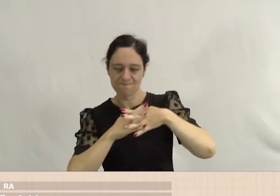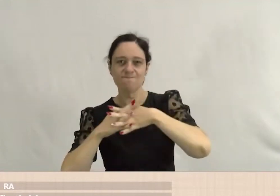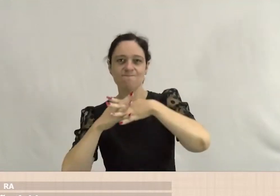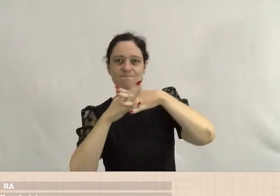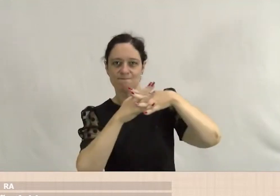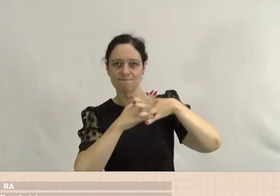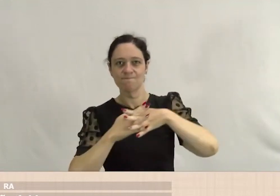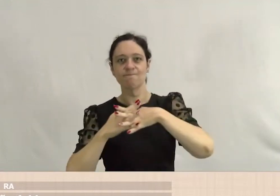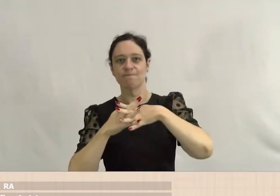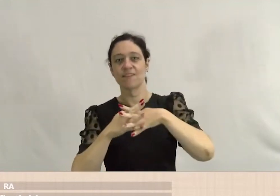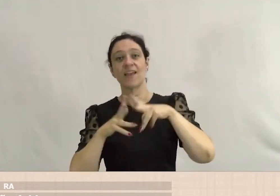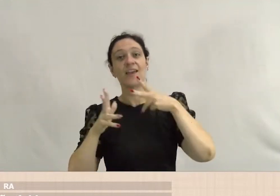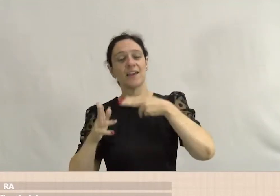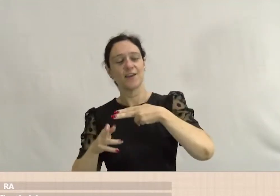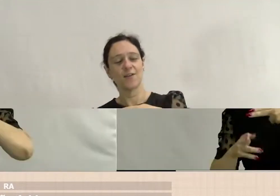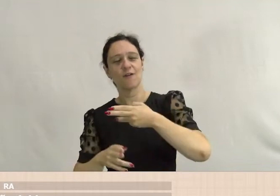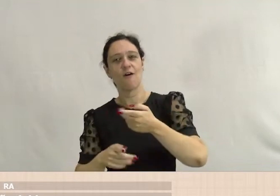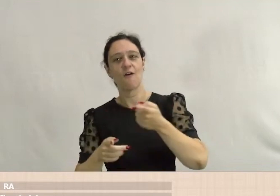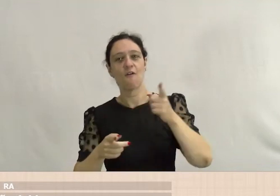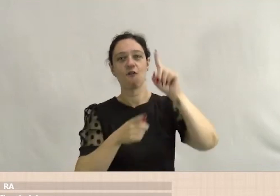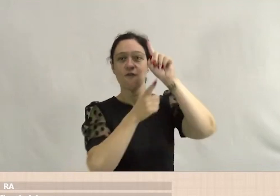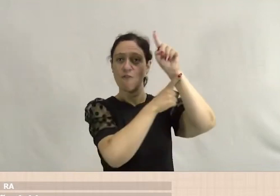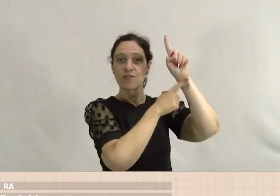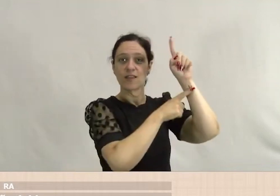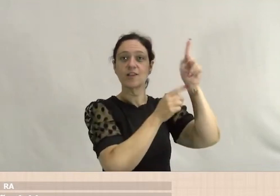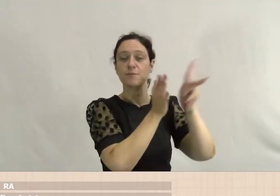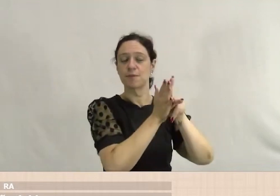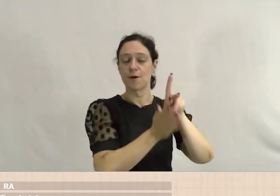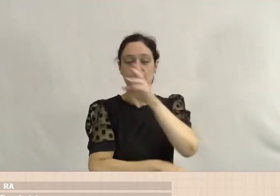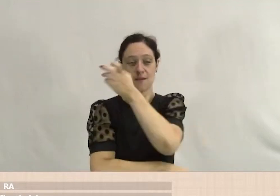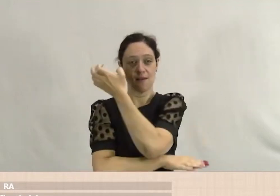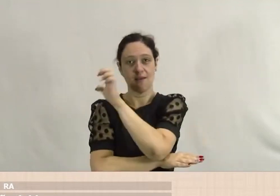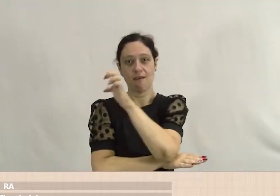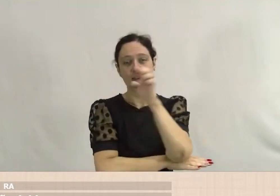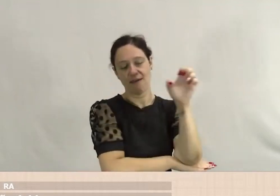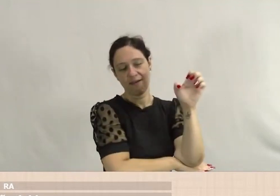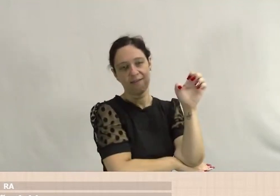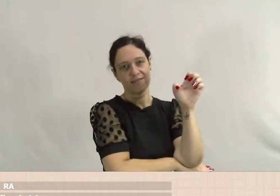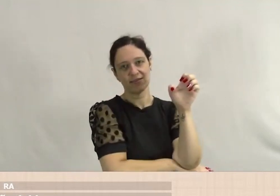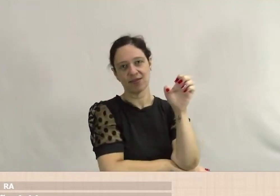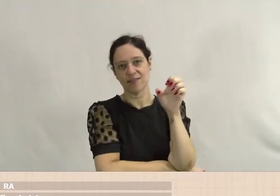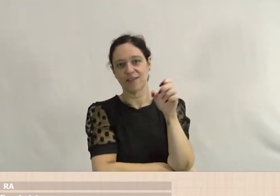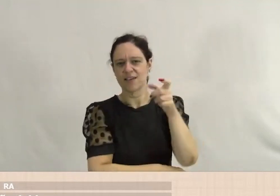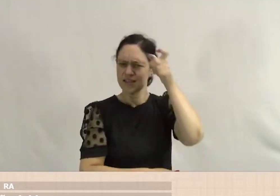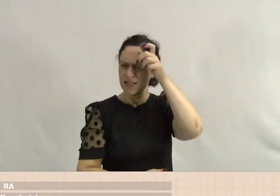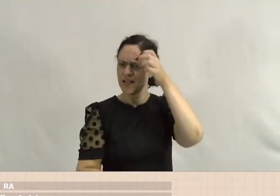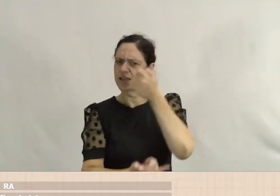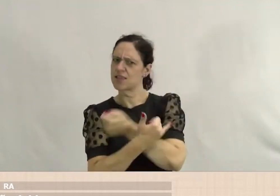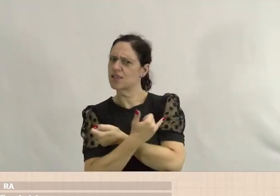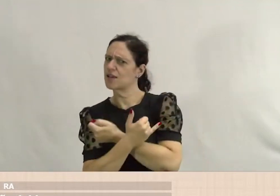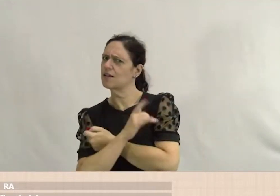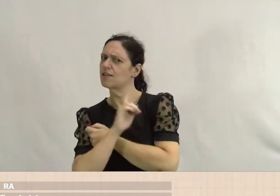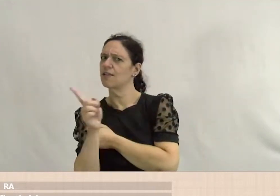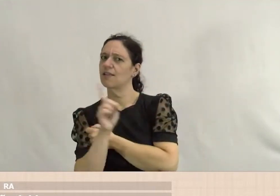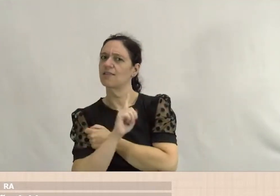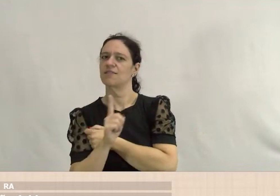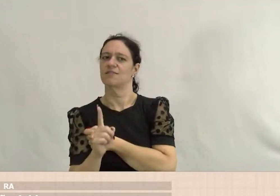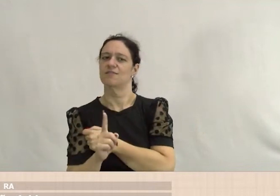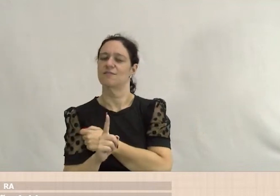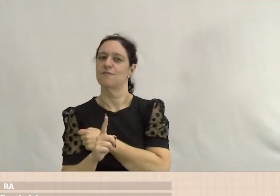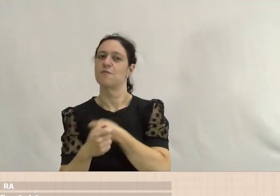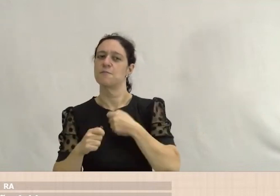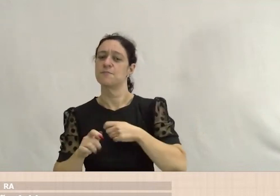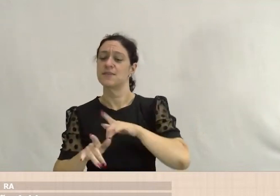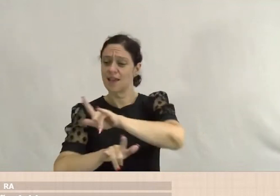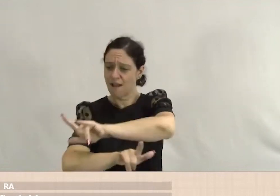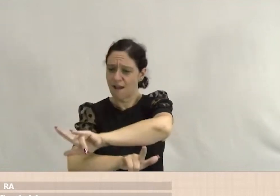no jardim do Éden. Não seja enganado por Satanás. Irmão, vamos amar uns aos outros.